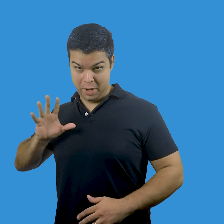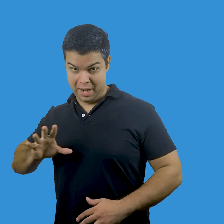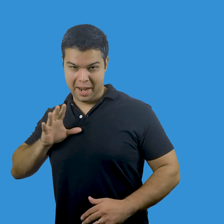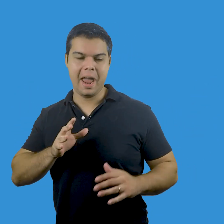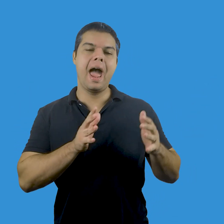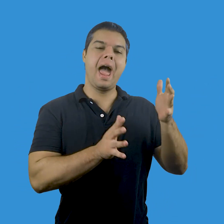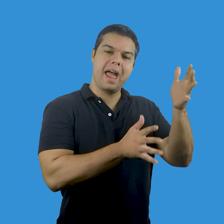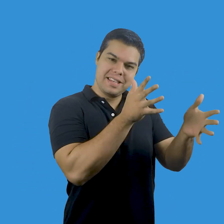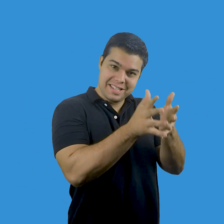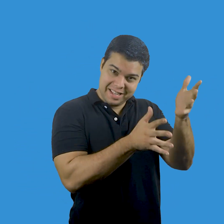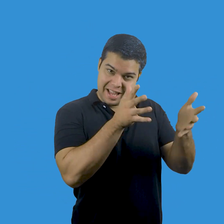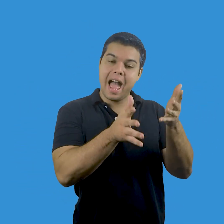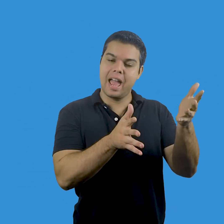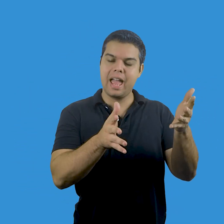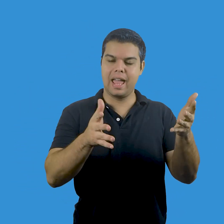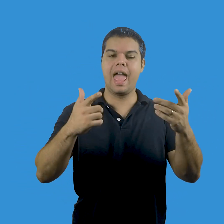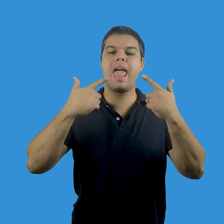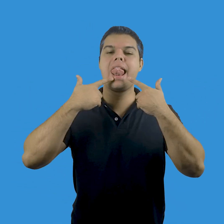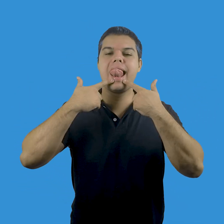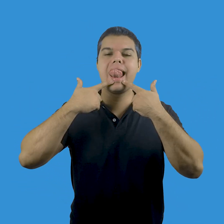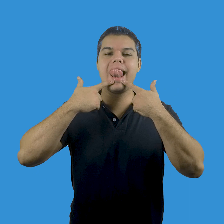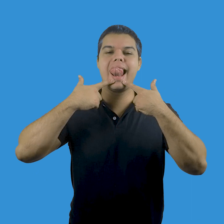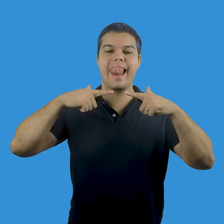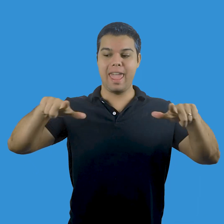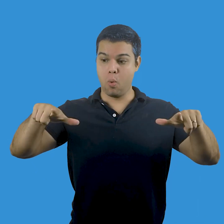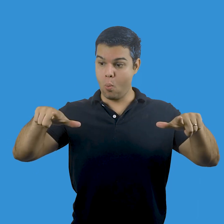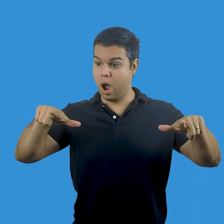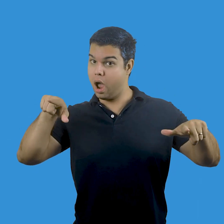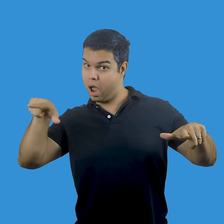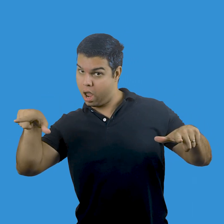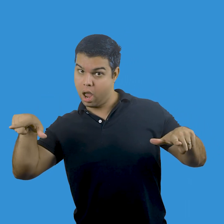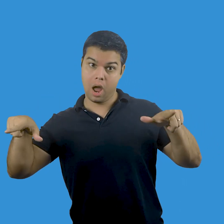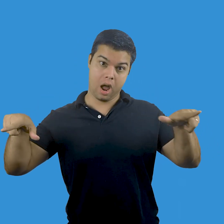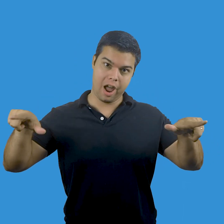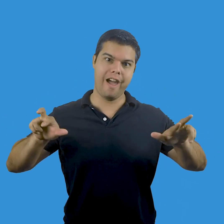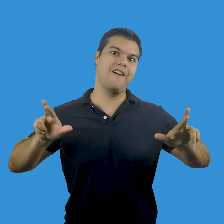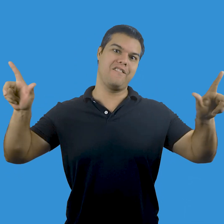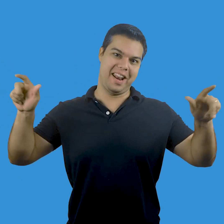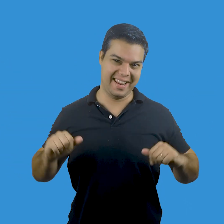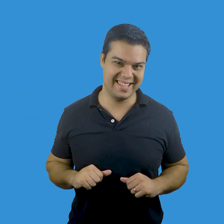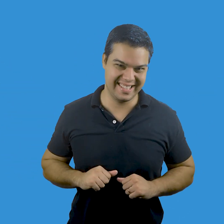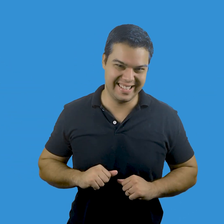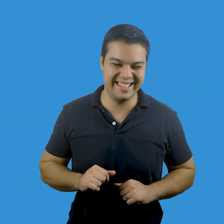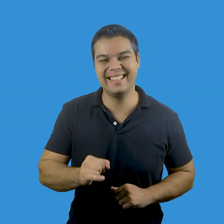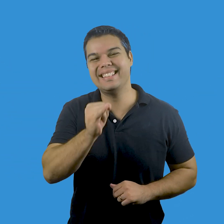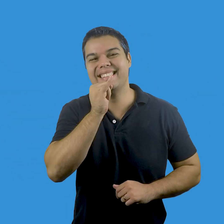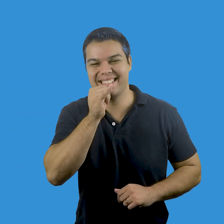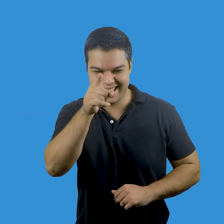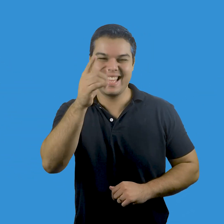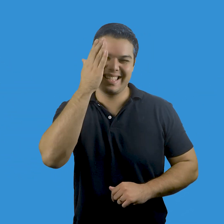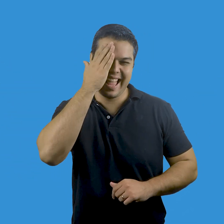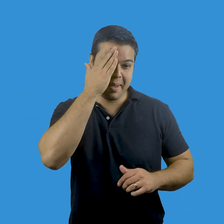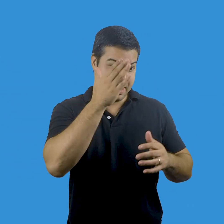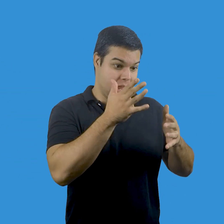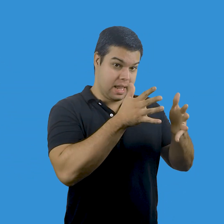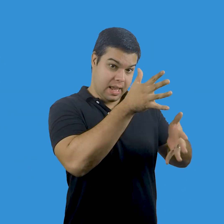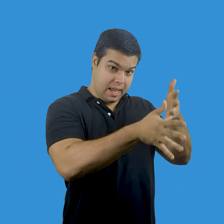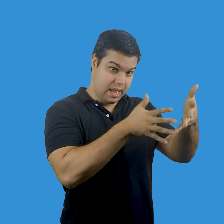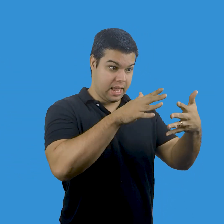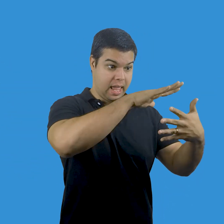Português e língua de sinais são idiomas diferentes. Você já sabe, por exemplo, que a língua brasileira de sinais